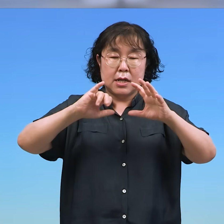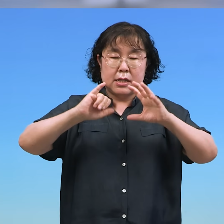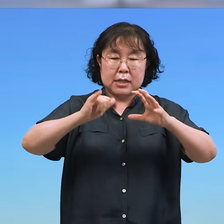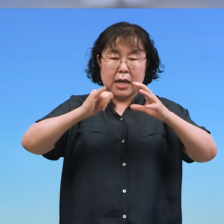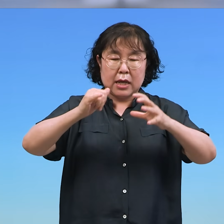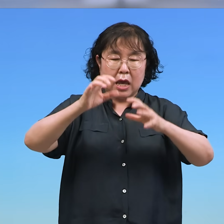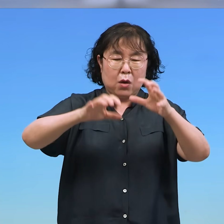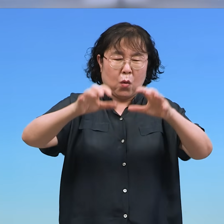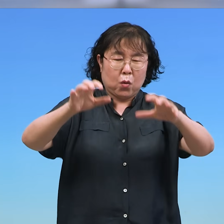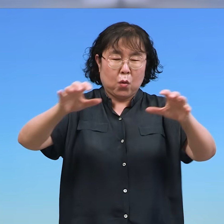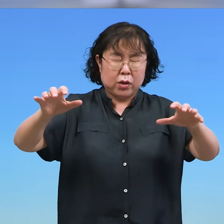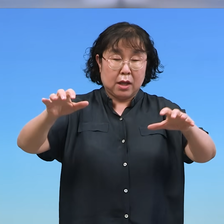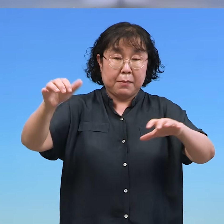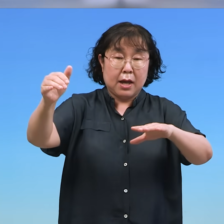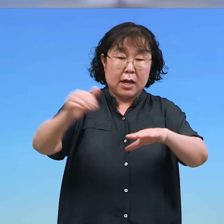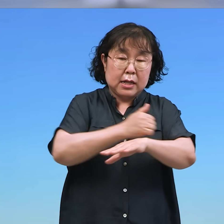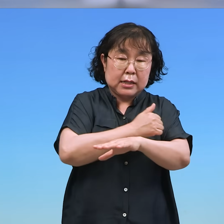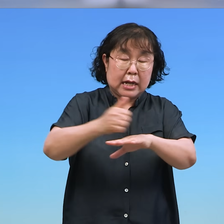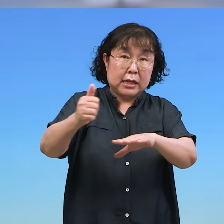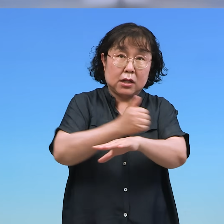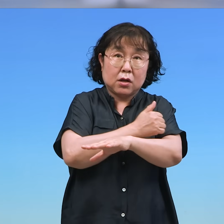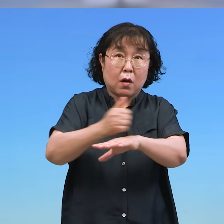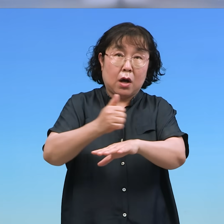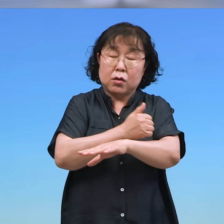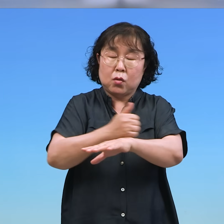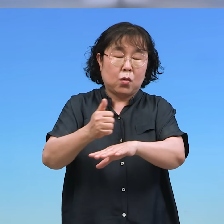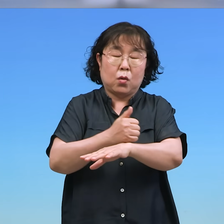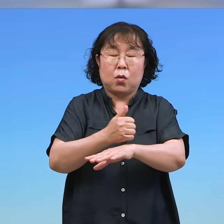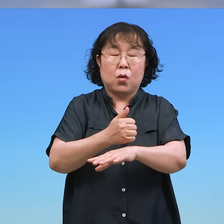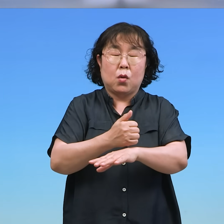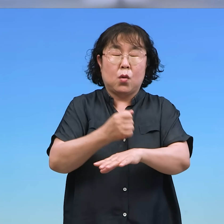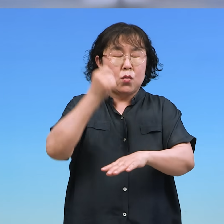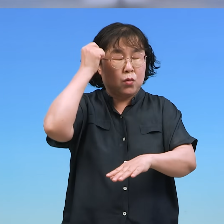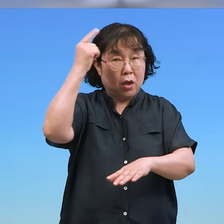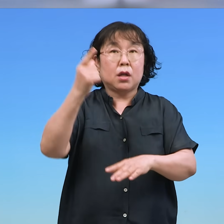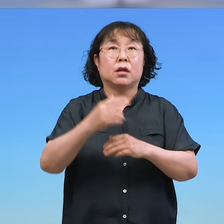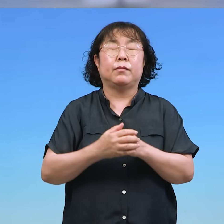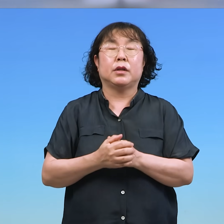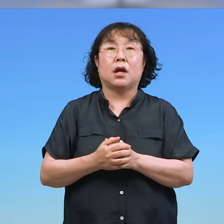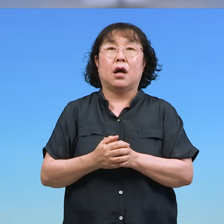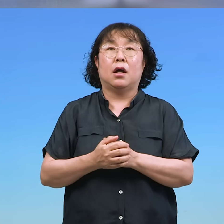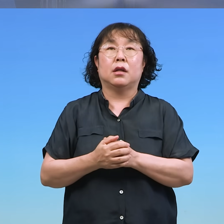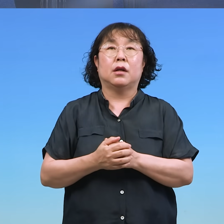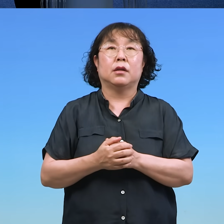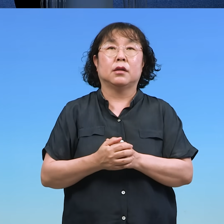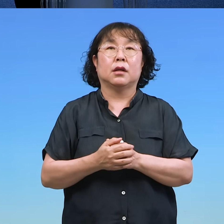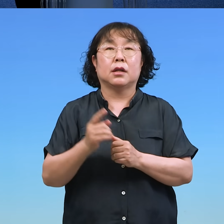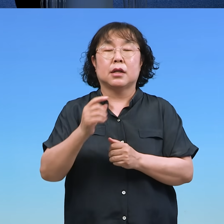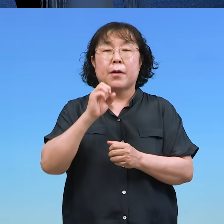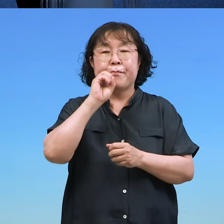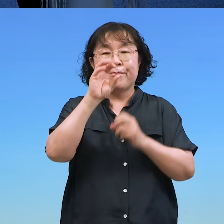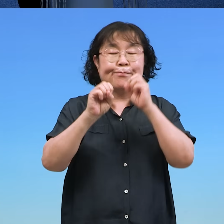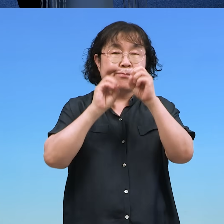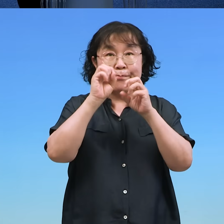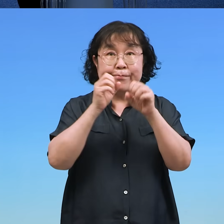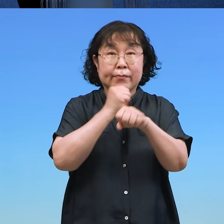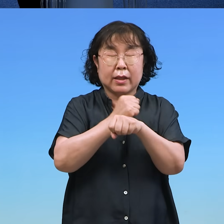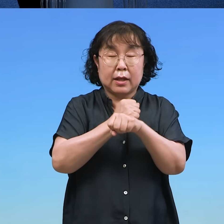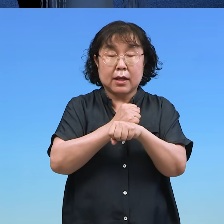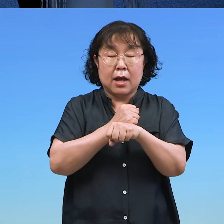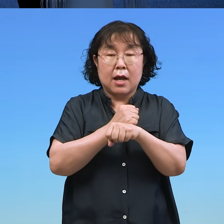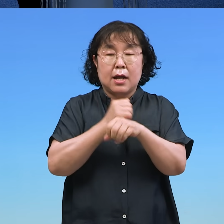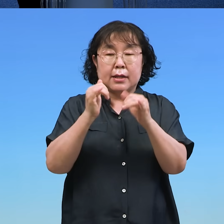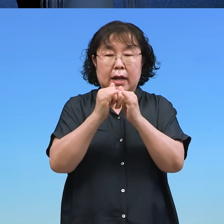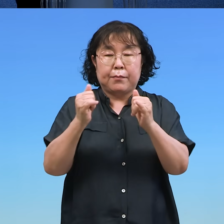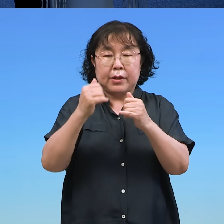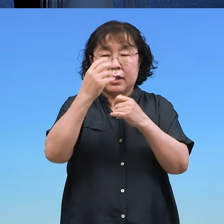그런 세계 곳곳을 누비는 게 그게 참 대단한 일 아닙니까? 이분이 이런 간증을 했습니다. 사람들이